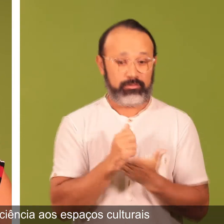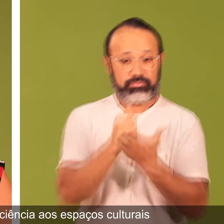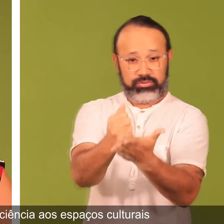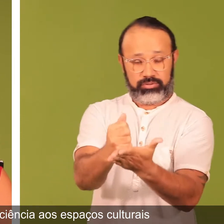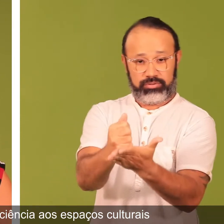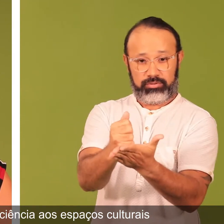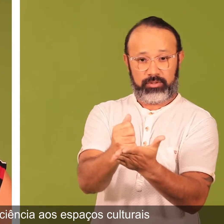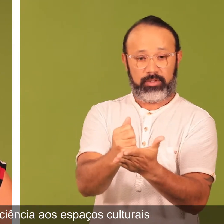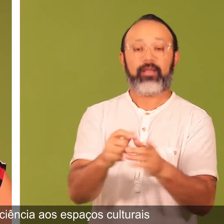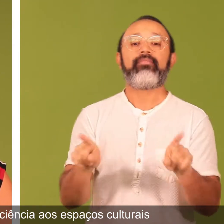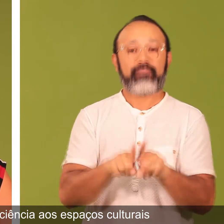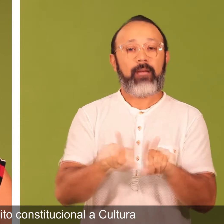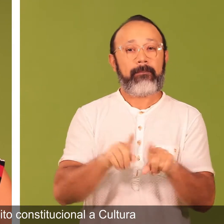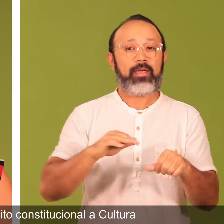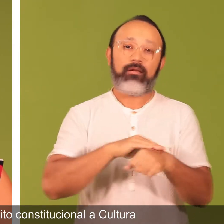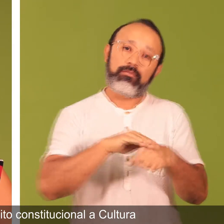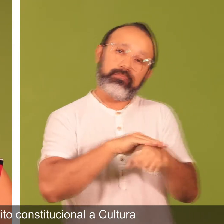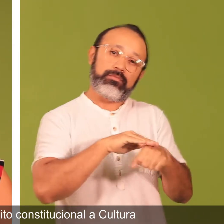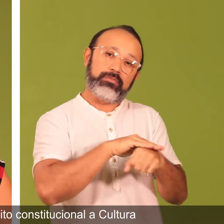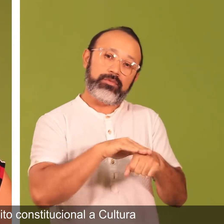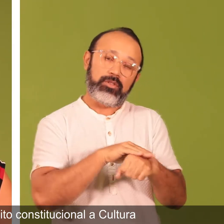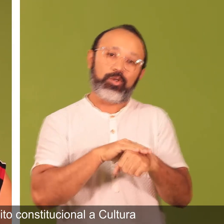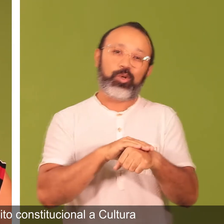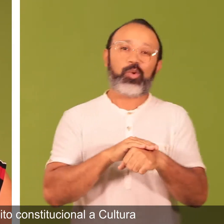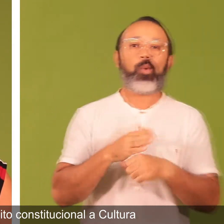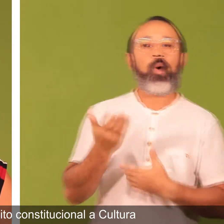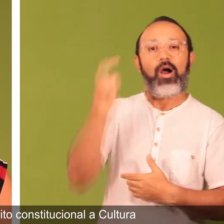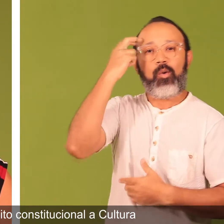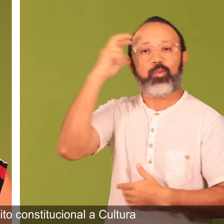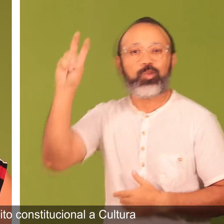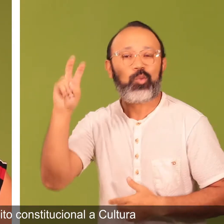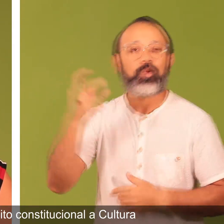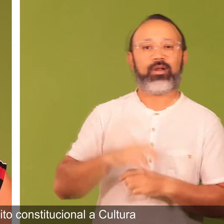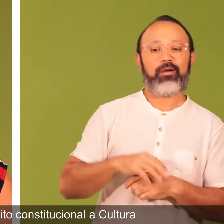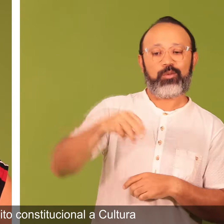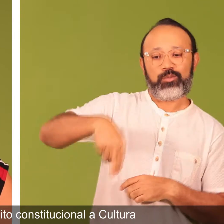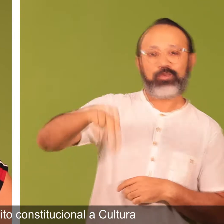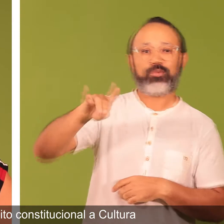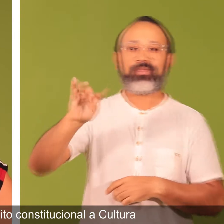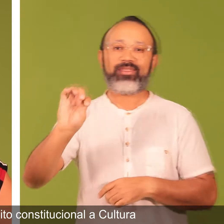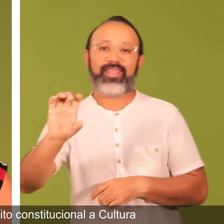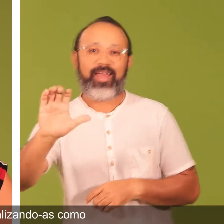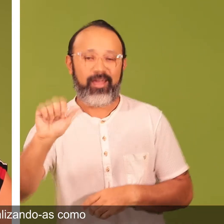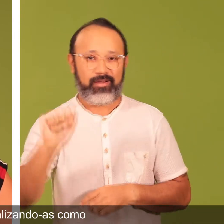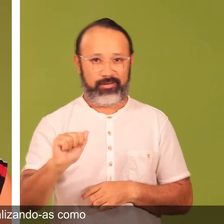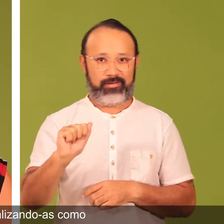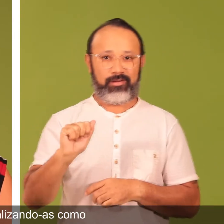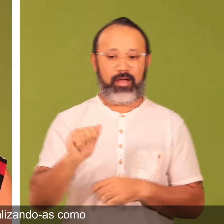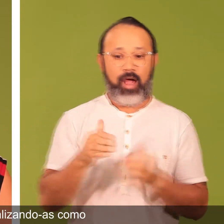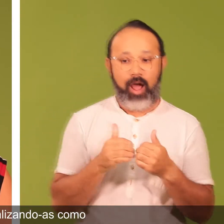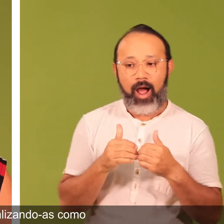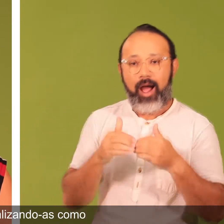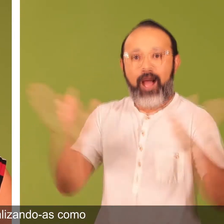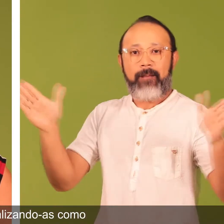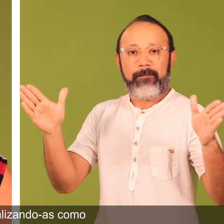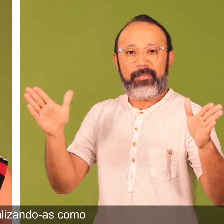aos espaços culturais garantido o seu direito constitucional à cultura